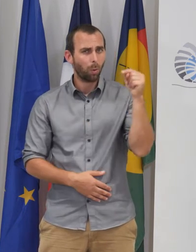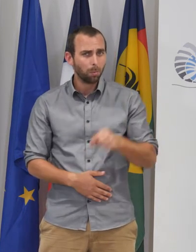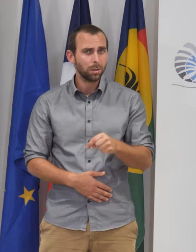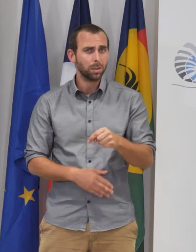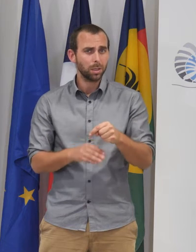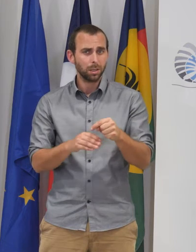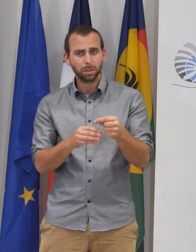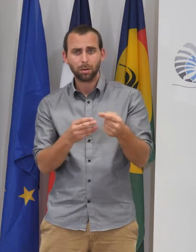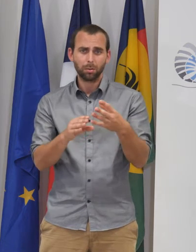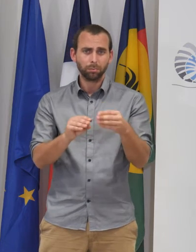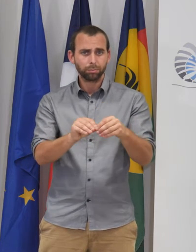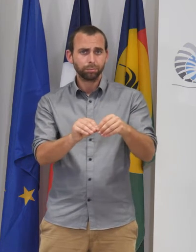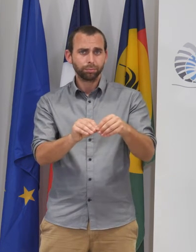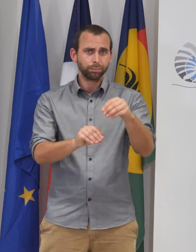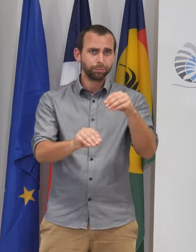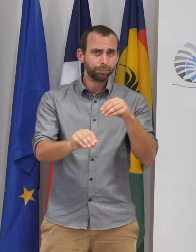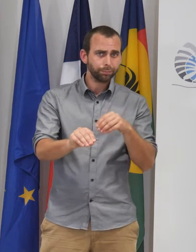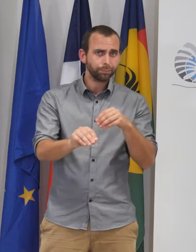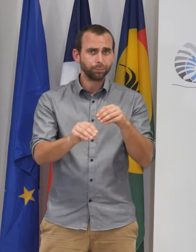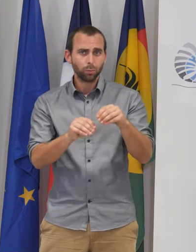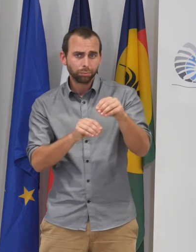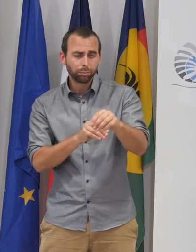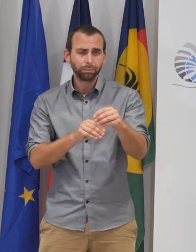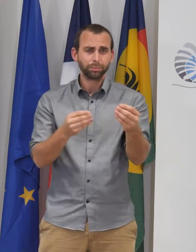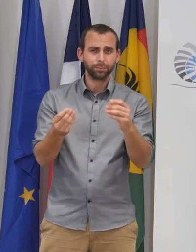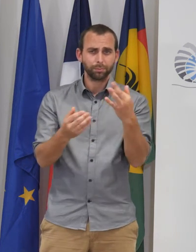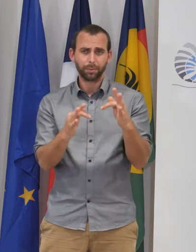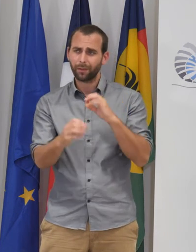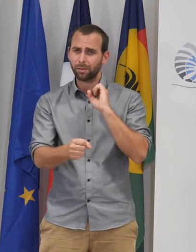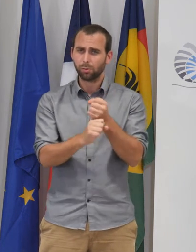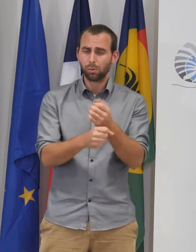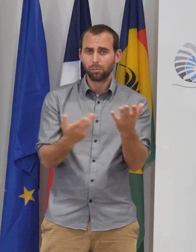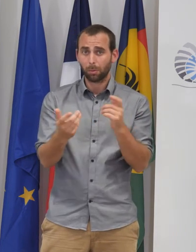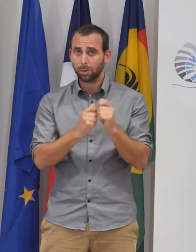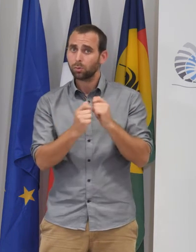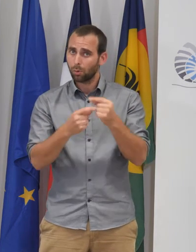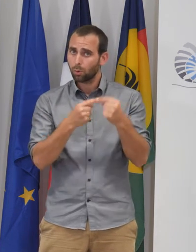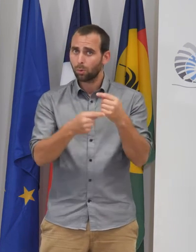exemple les dates pour d'éventuelles sanctions? Est-ce que c'est en discussion?